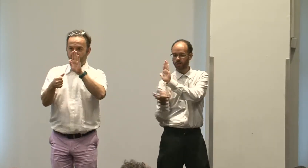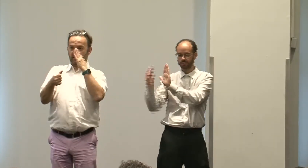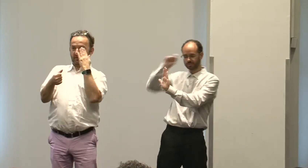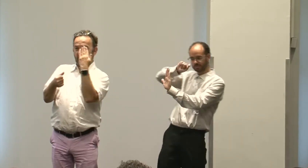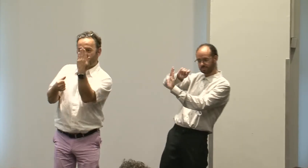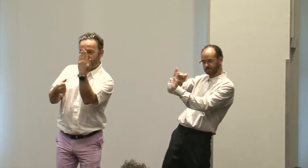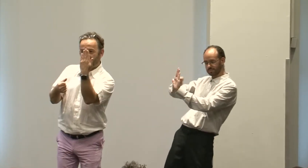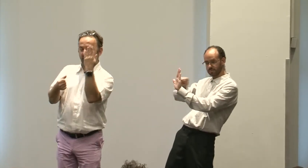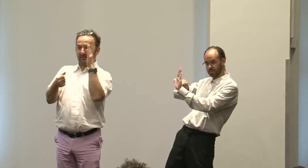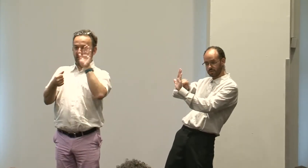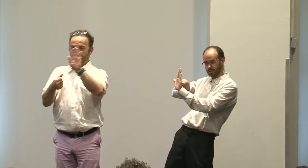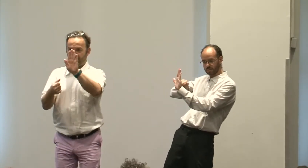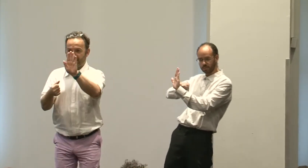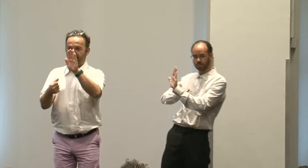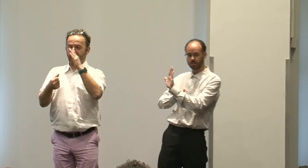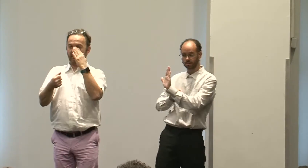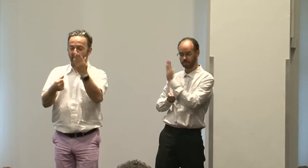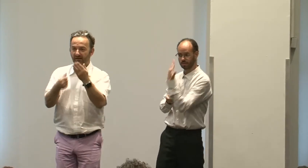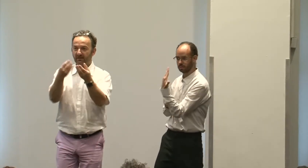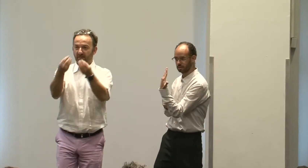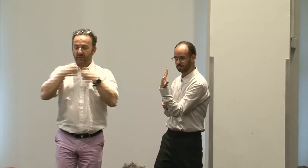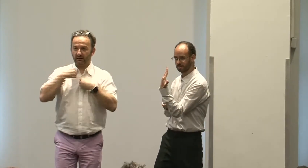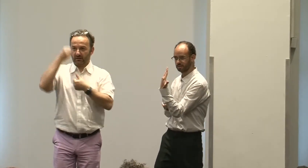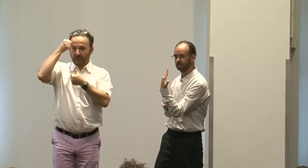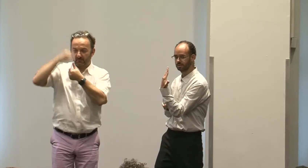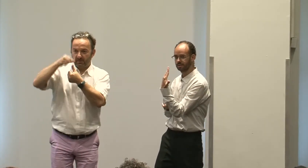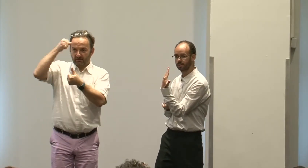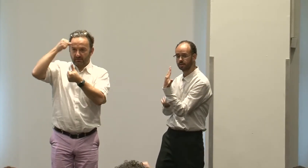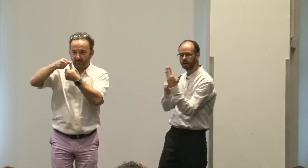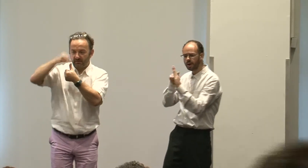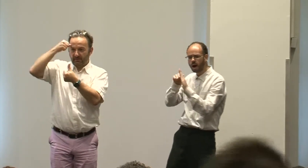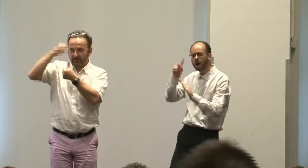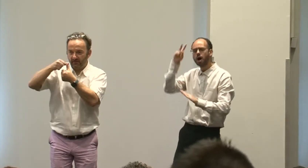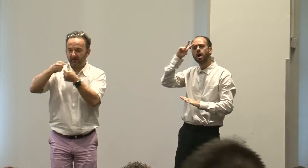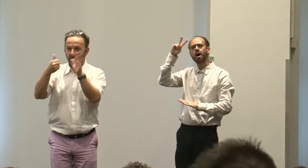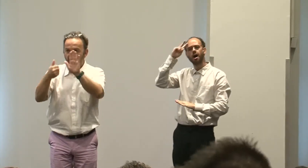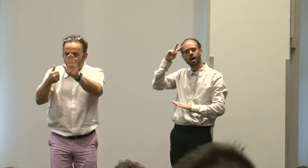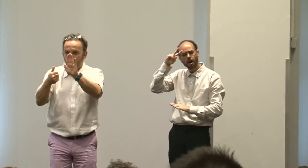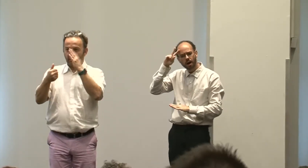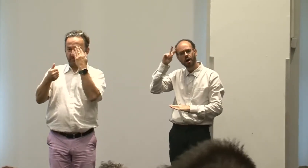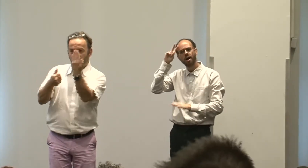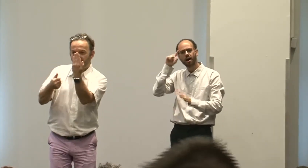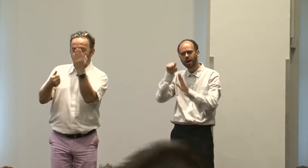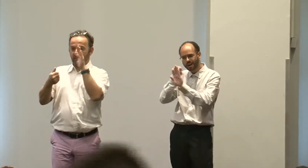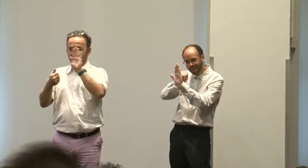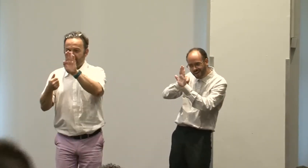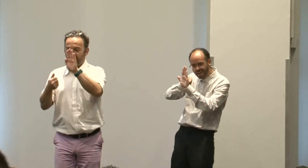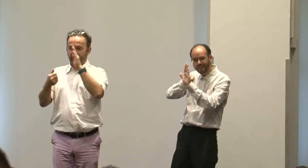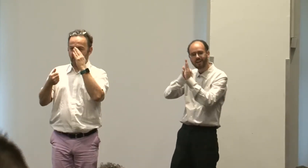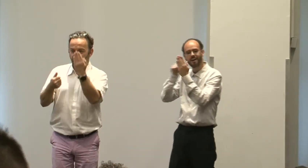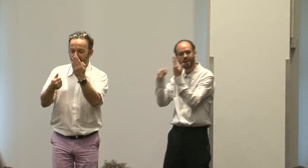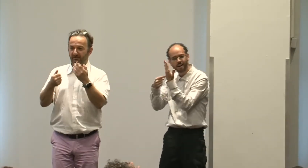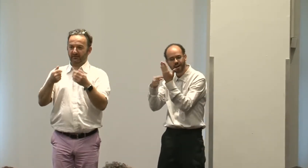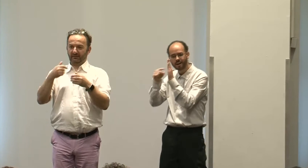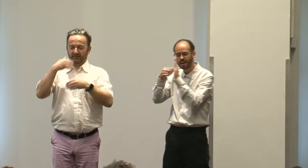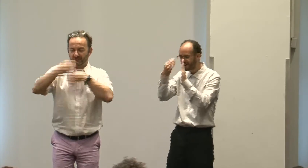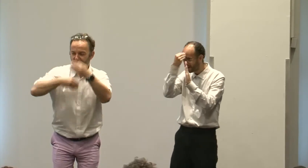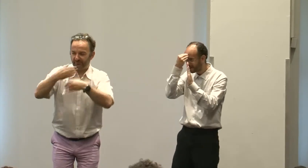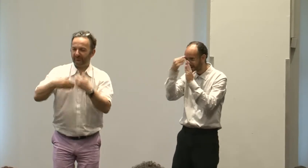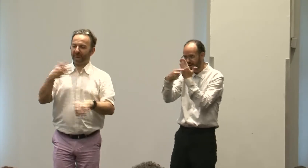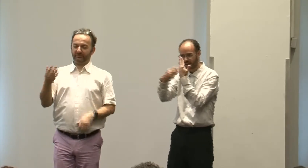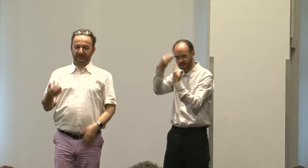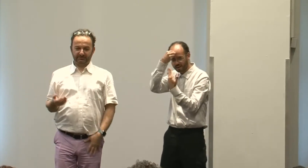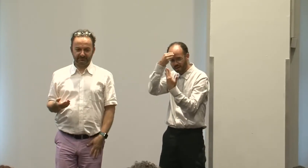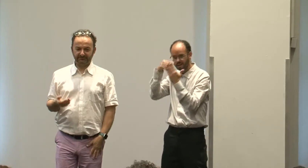lado de um lado tinha um desenho, do lado tinha as coisas escritas. Então, ela virava para mim, e isso me fez lembrar,